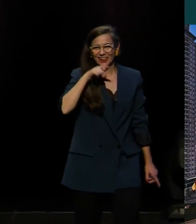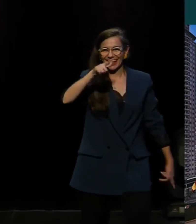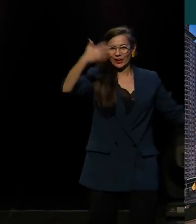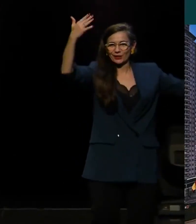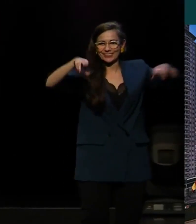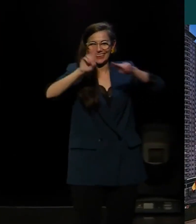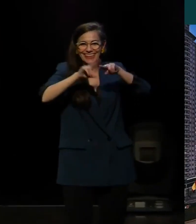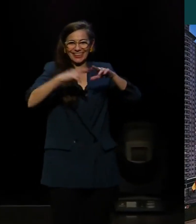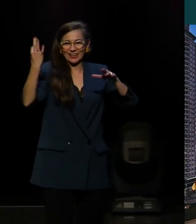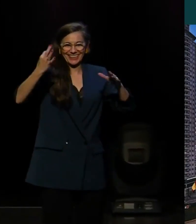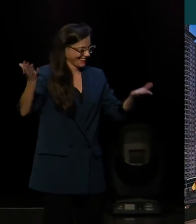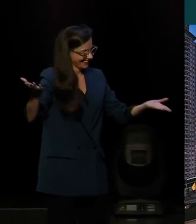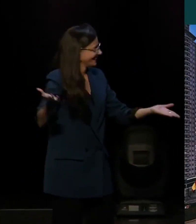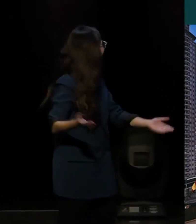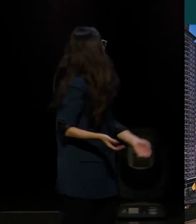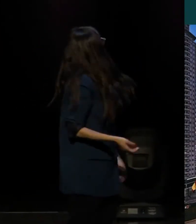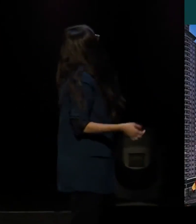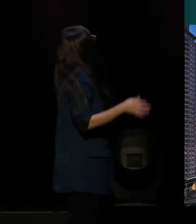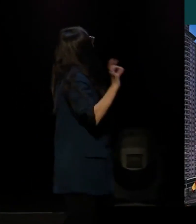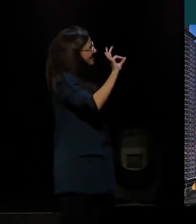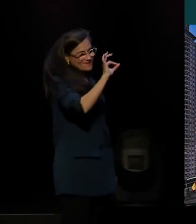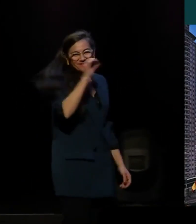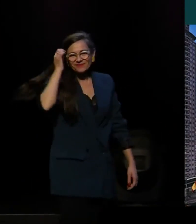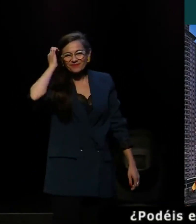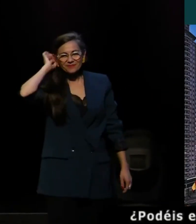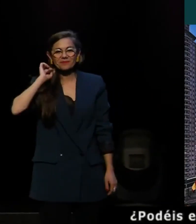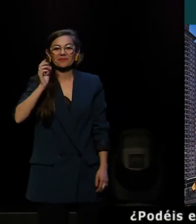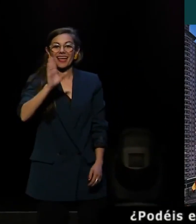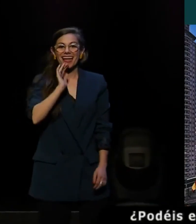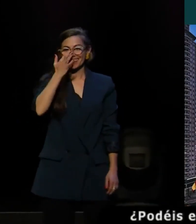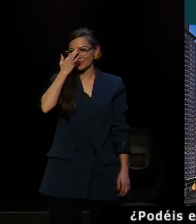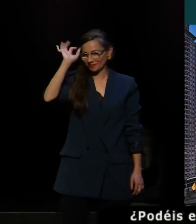Así mejor, que antes os veía en negro.